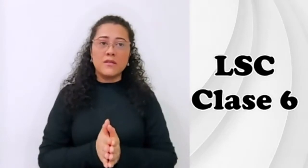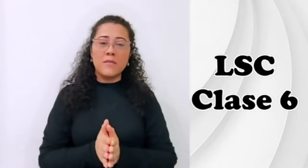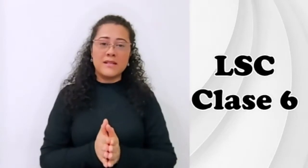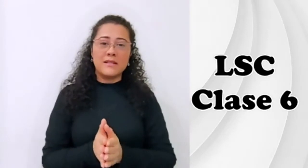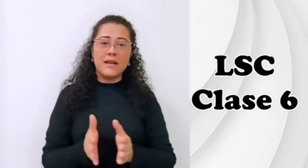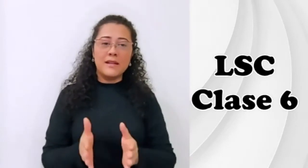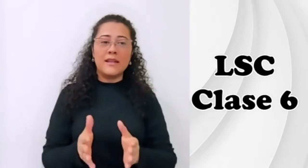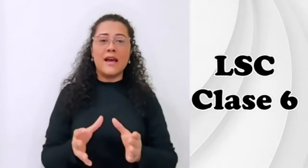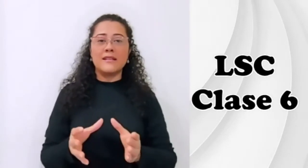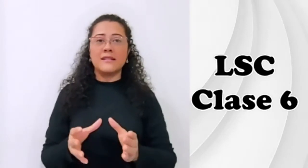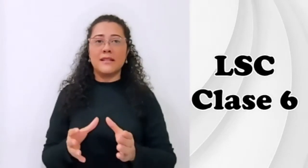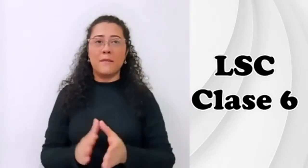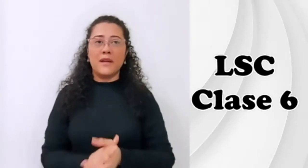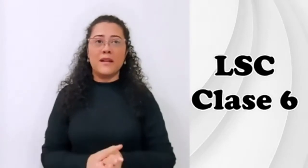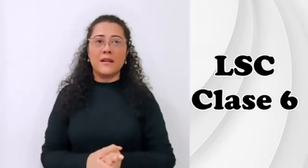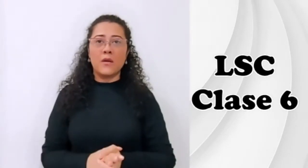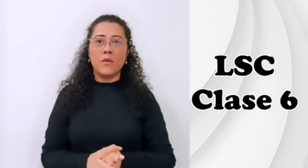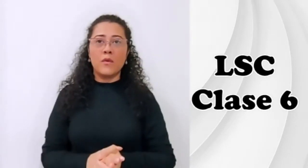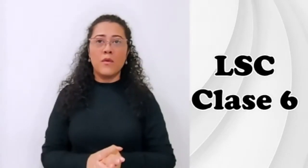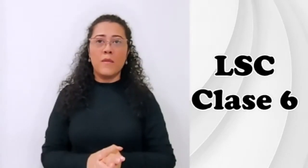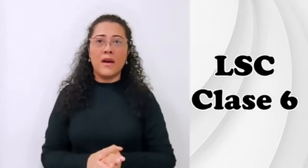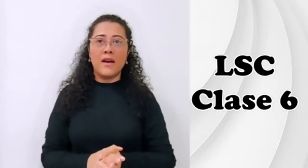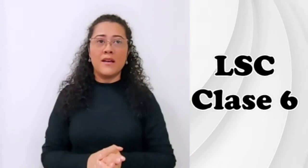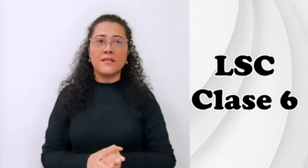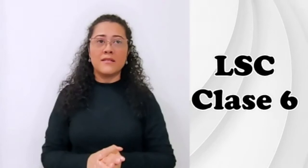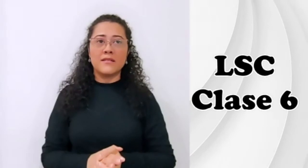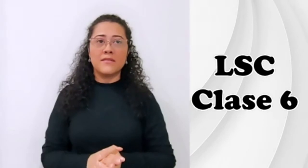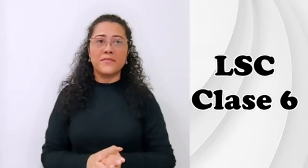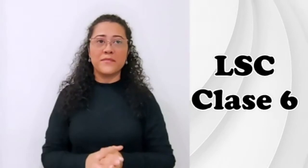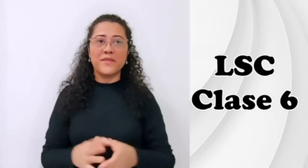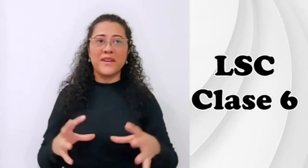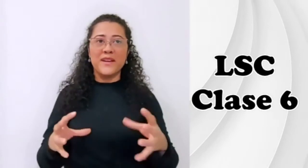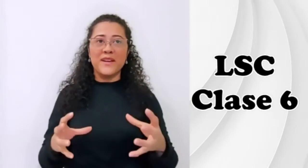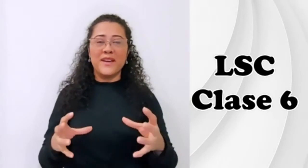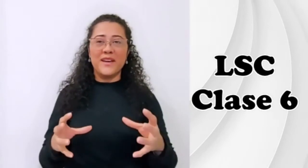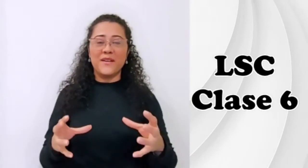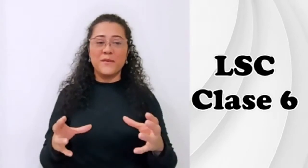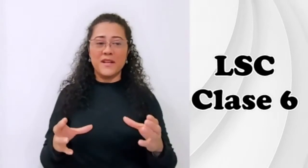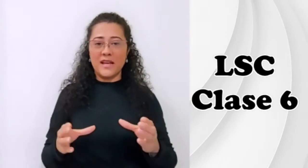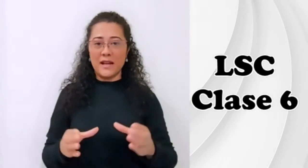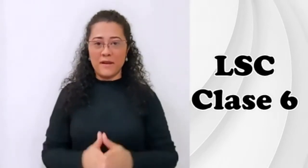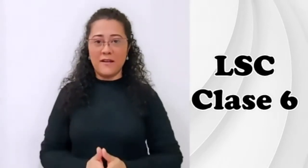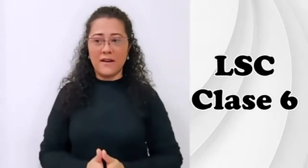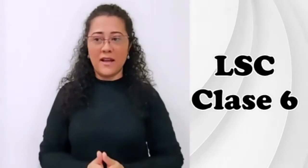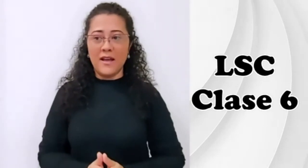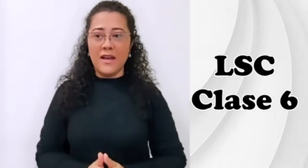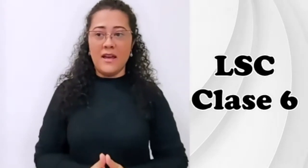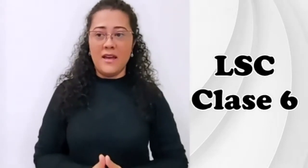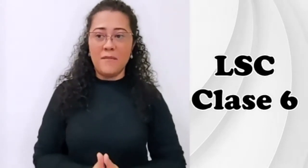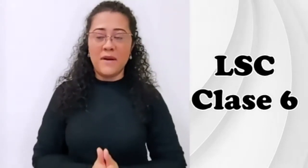más lentas, también como más, ¿cómo sería la palabra? Para